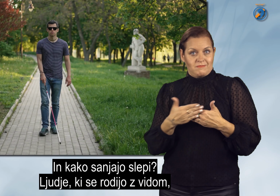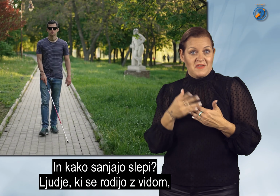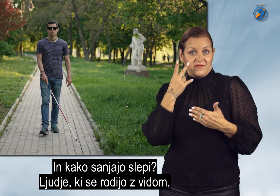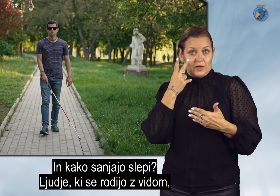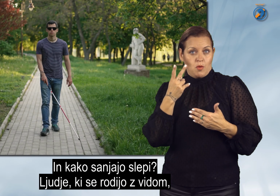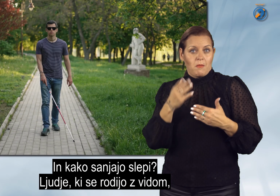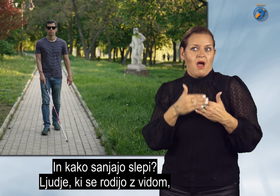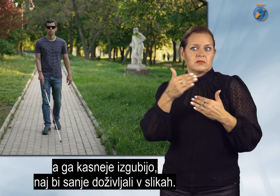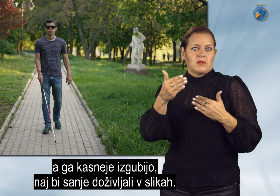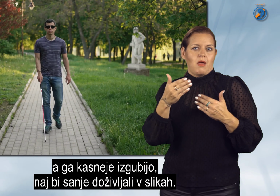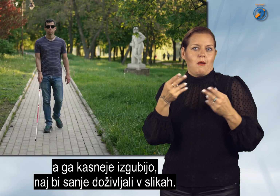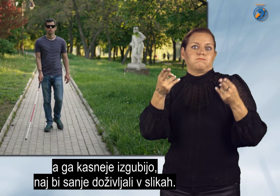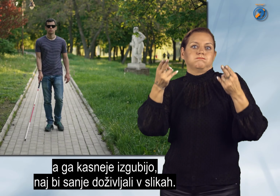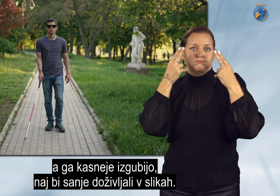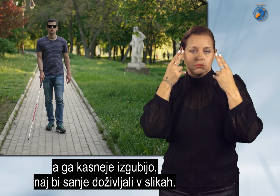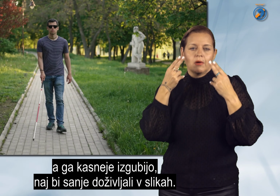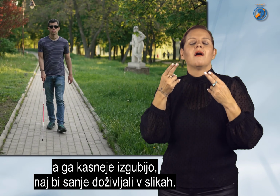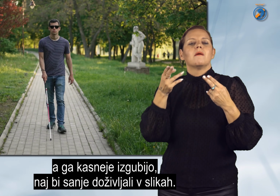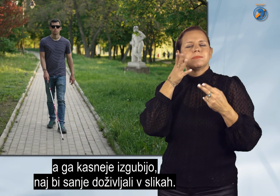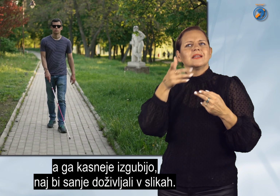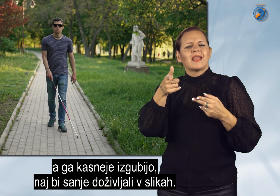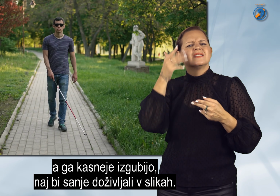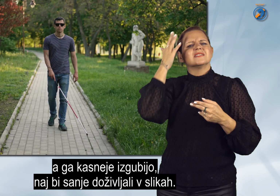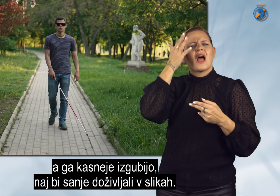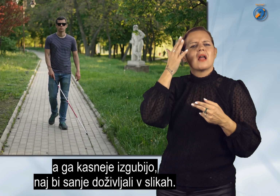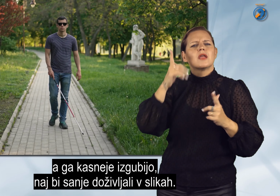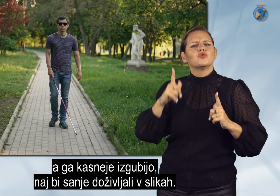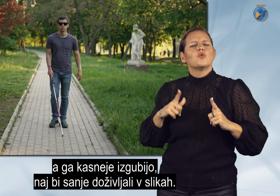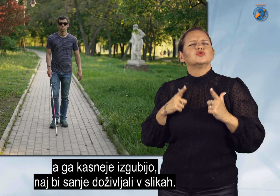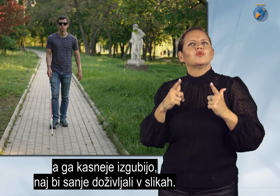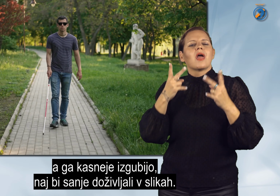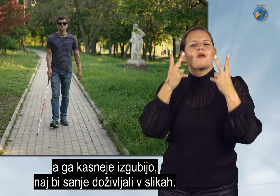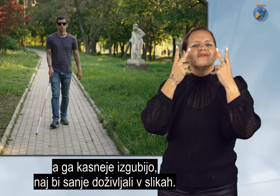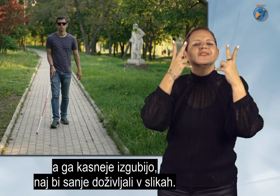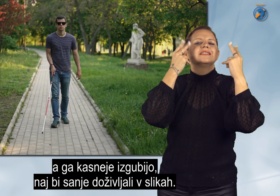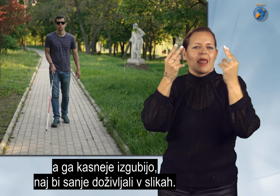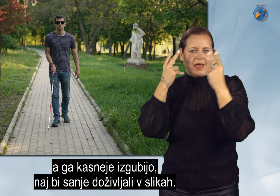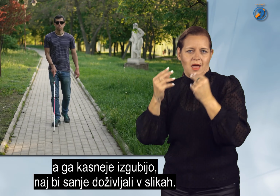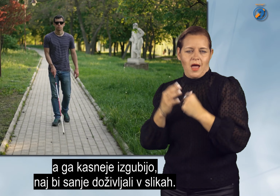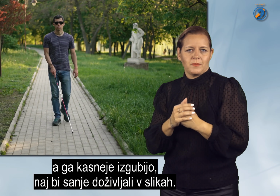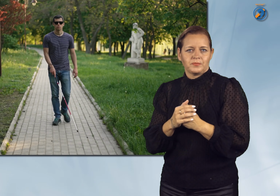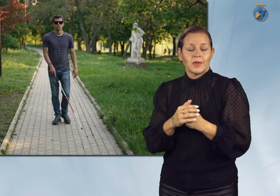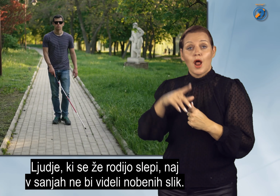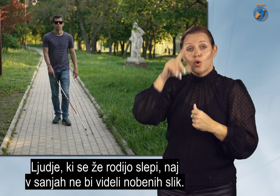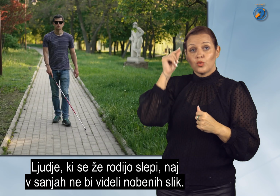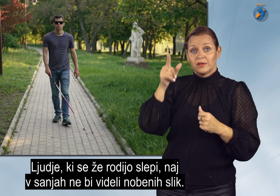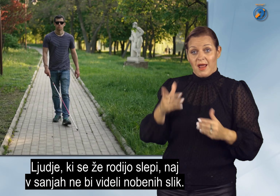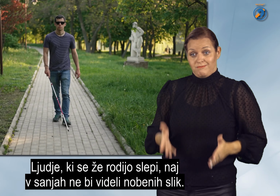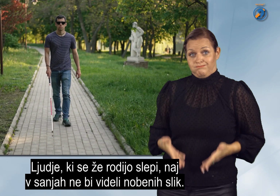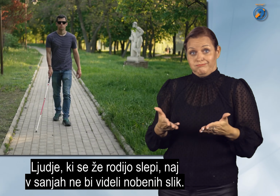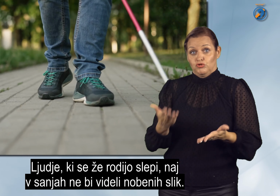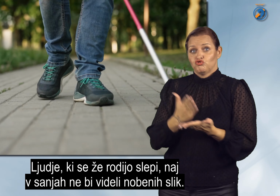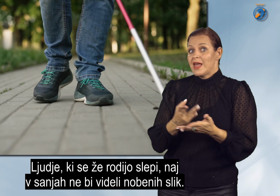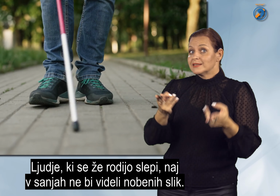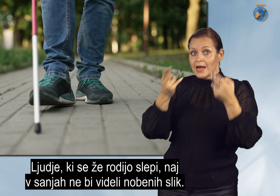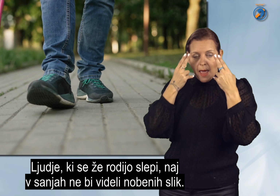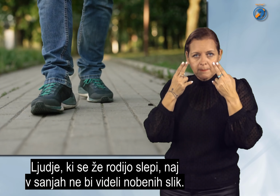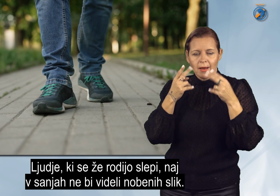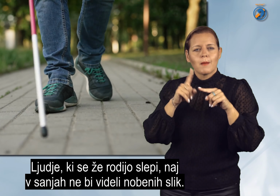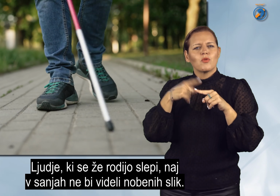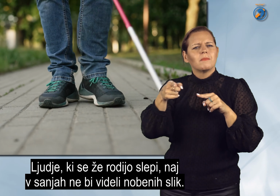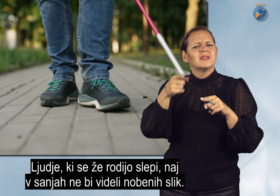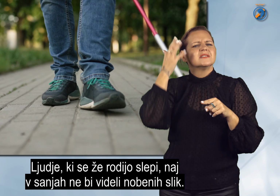vidom, a ga kasneje izgubijo, naj bi sanje doživljali v slikah. Ljudje, ki se že rodijo slepi,